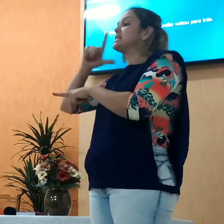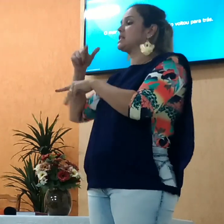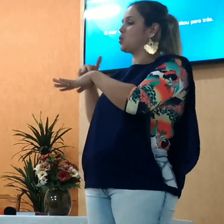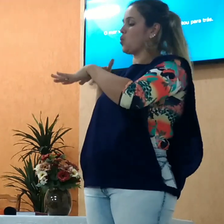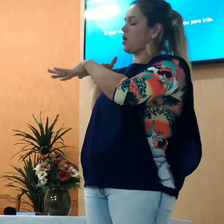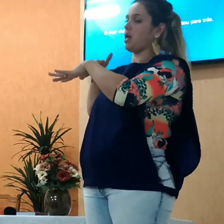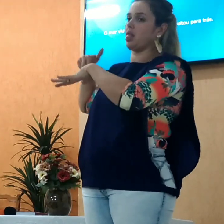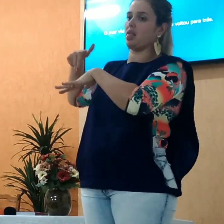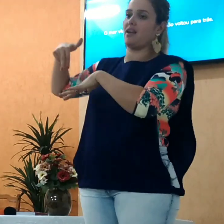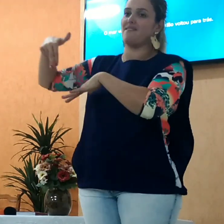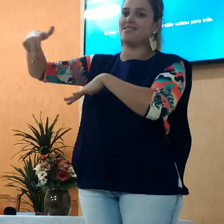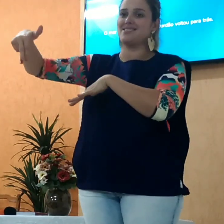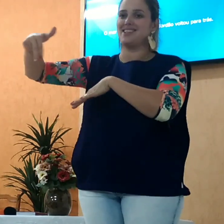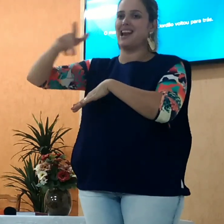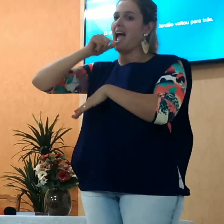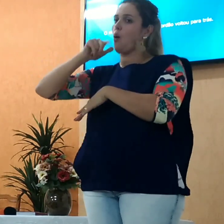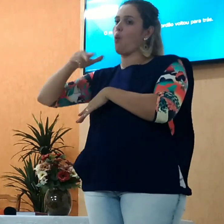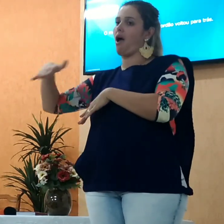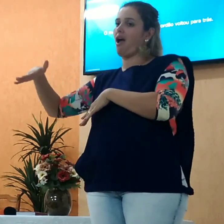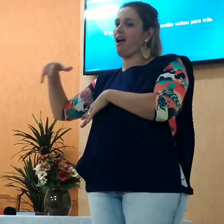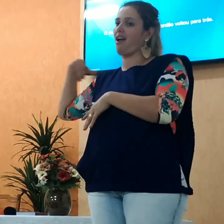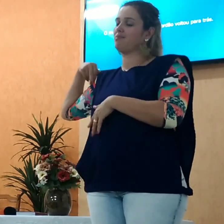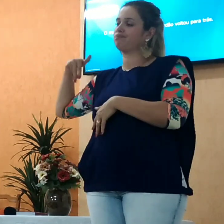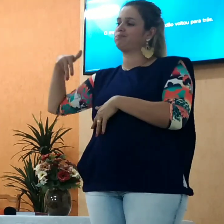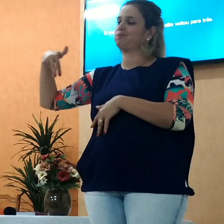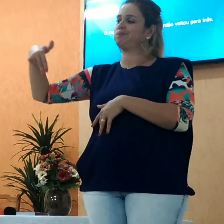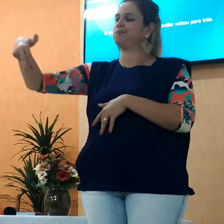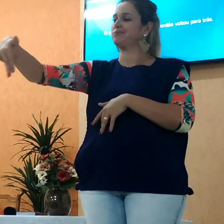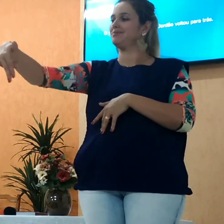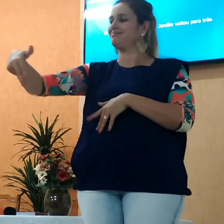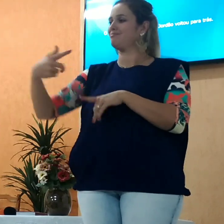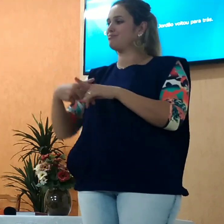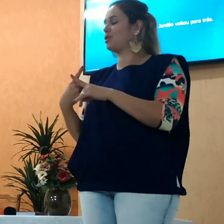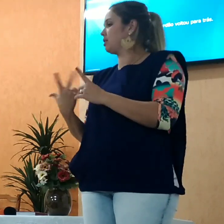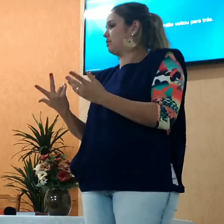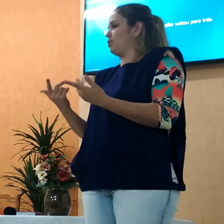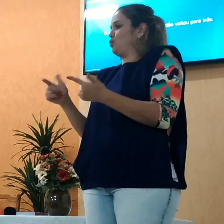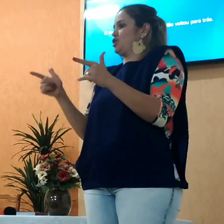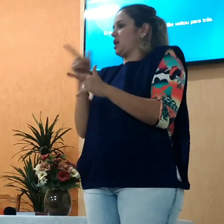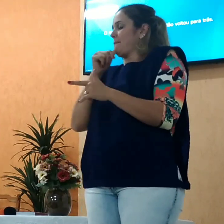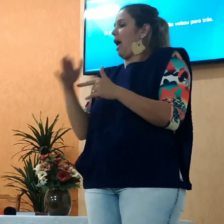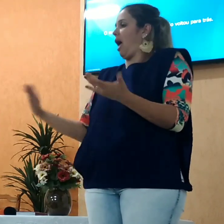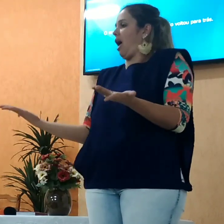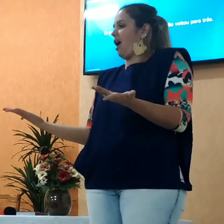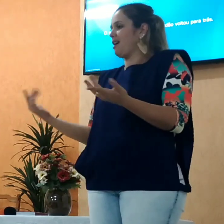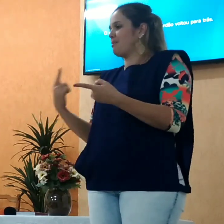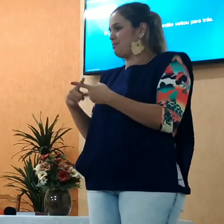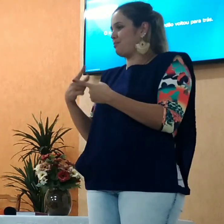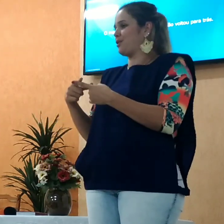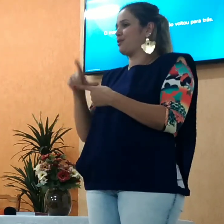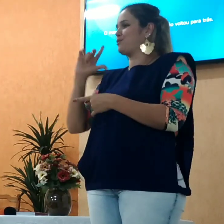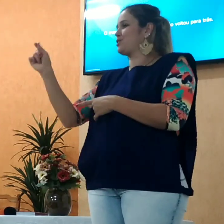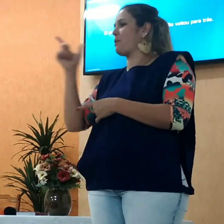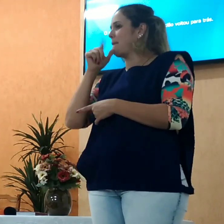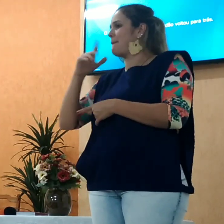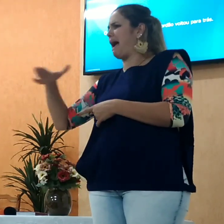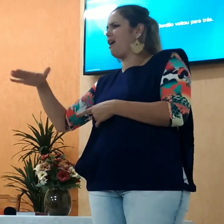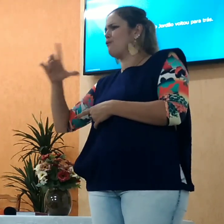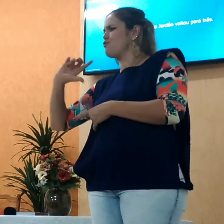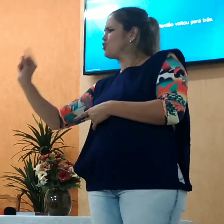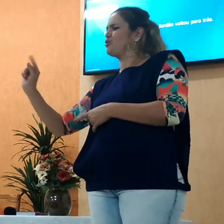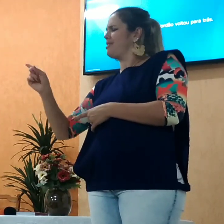atrás, que fazia o egípcio, que fazia de Israel cativo, quando eles entraram no